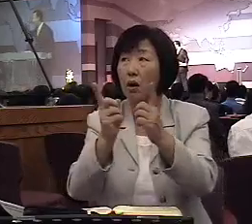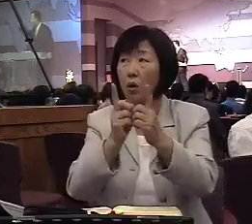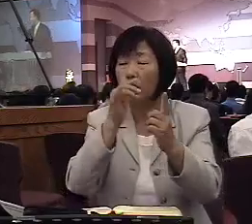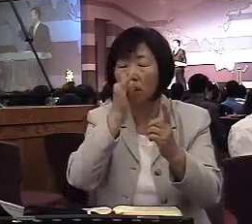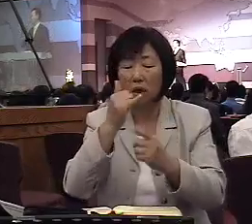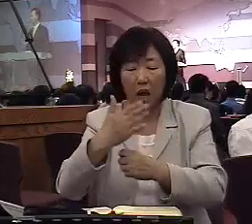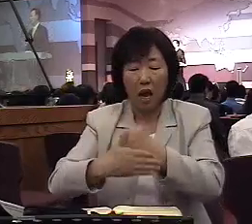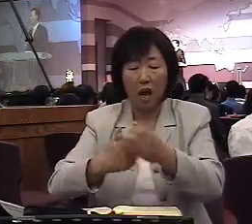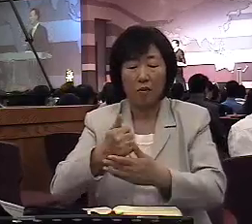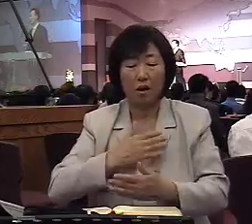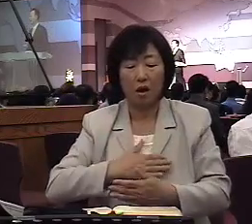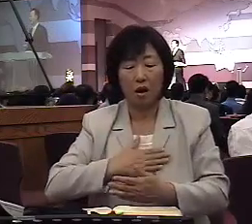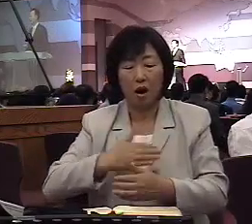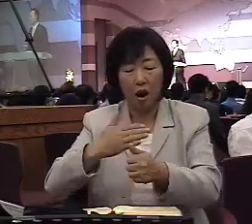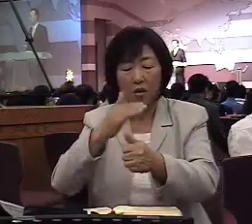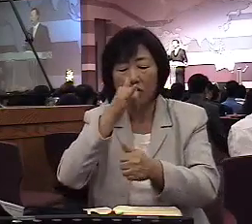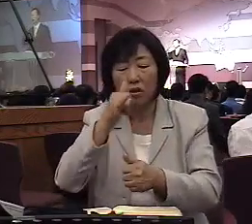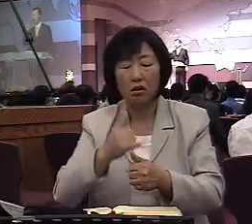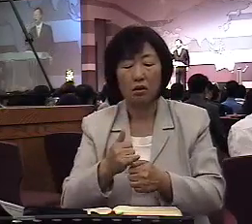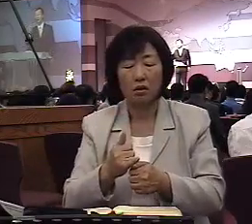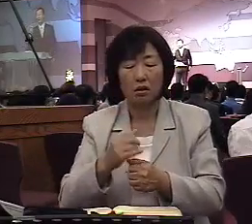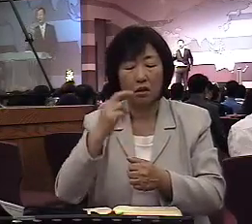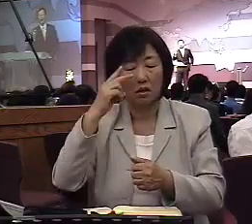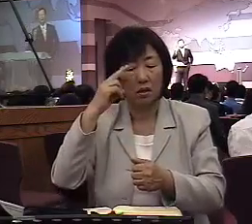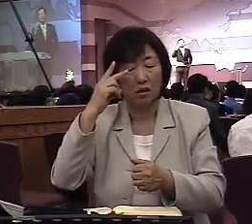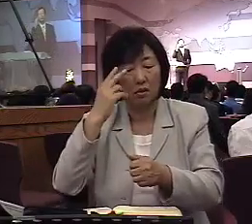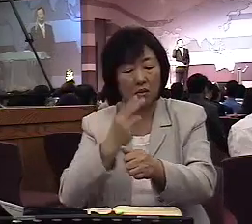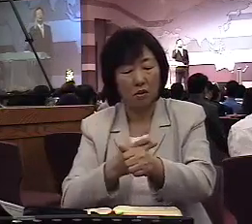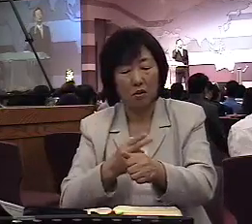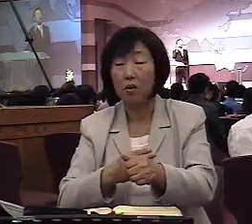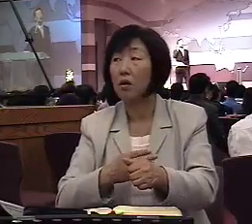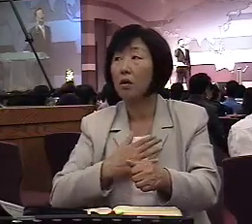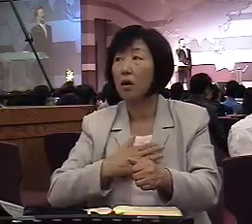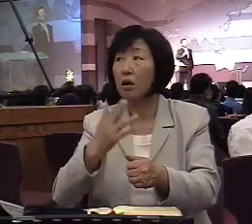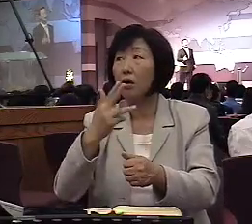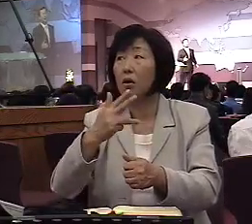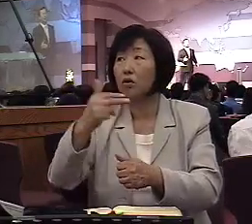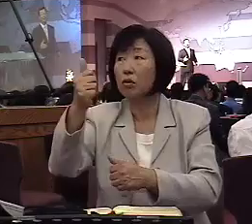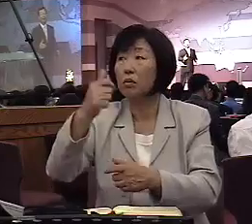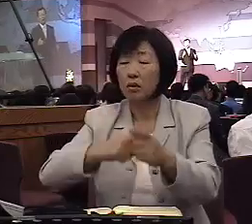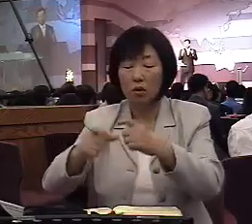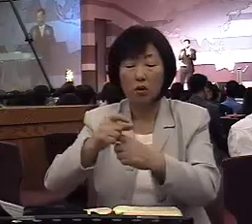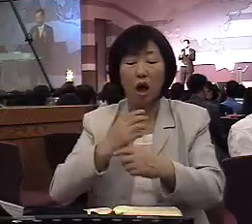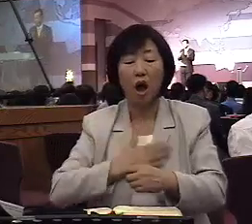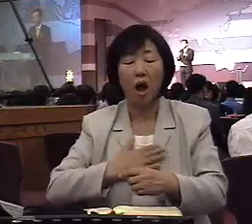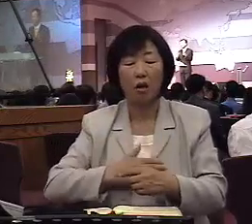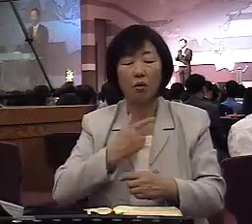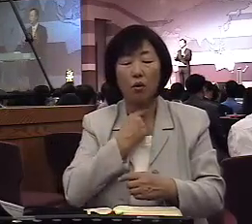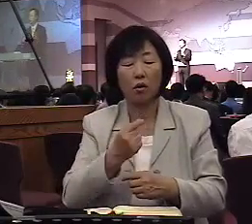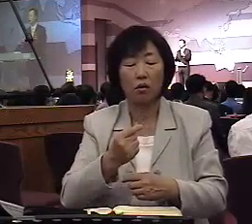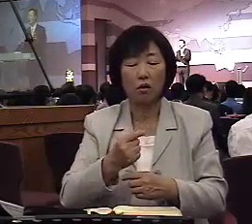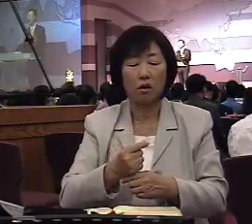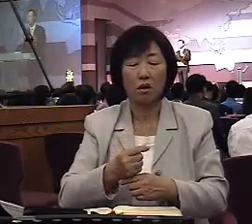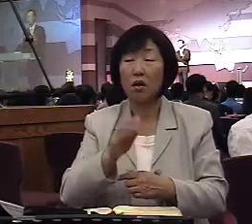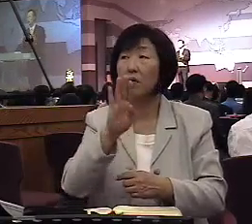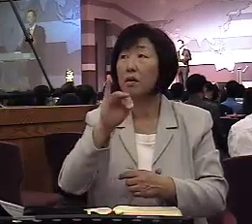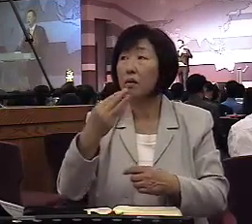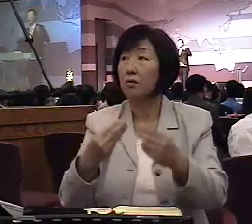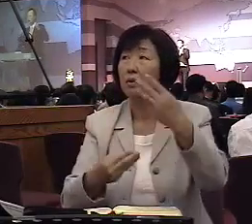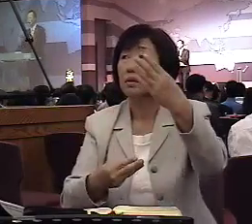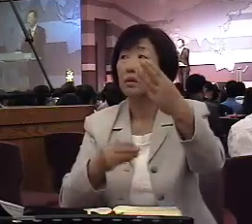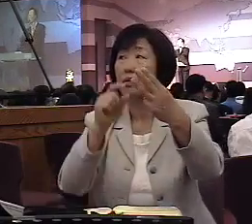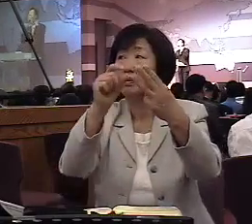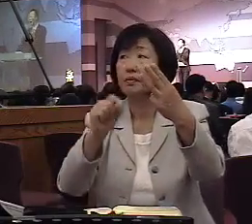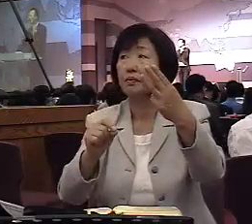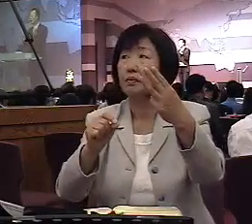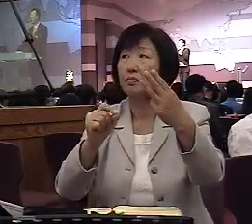하나님을 알아갈 수 있어요. 사도 바울이 뭐라고 합니까? 나는 주님을 더욱더 알기 원합니다. 빌립보서 3장에 보니까 나는